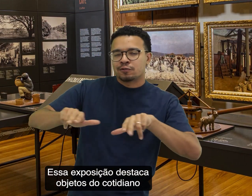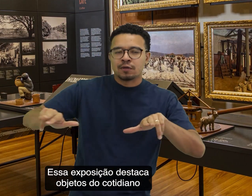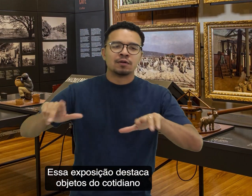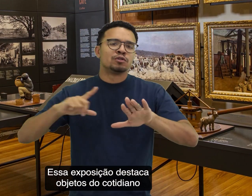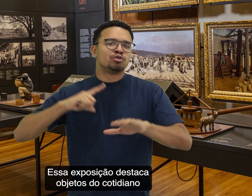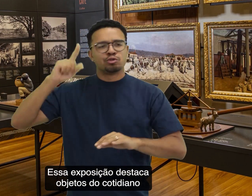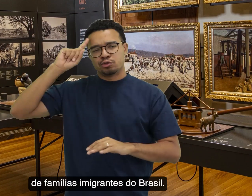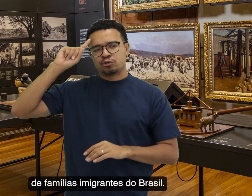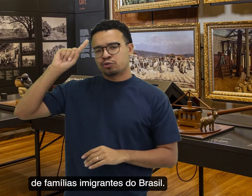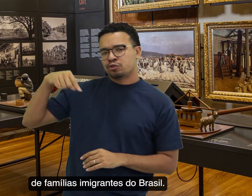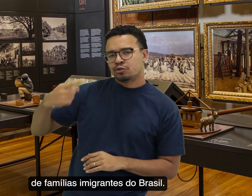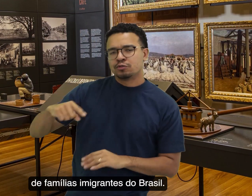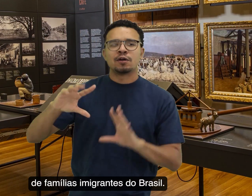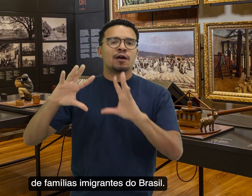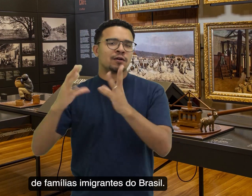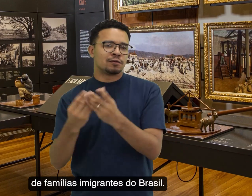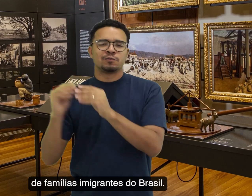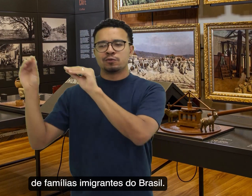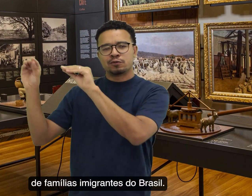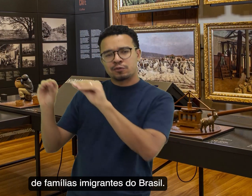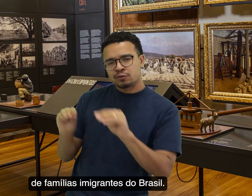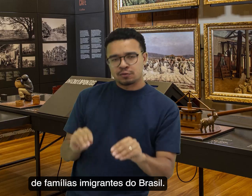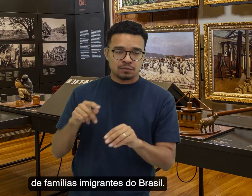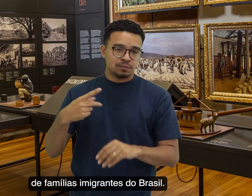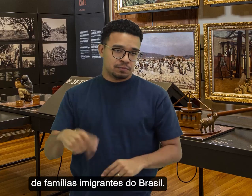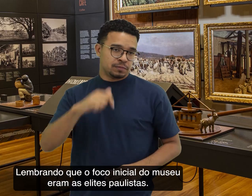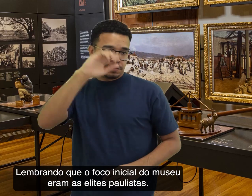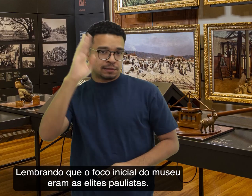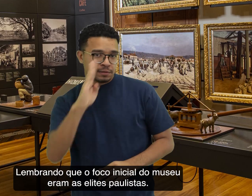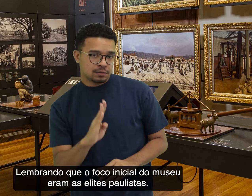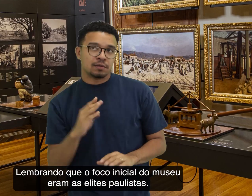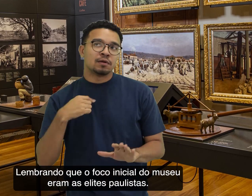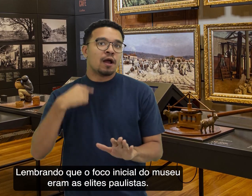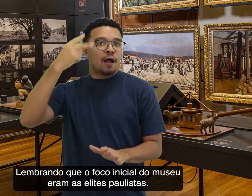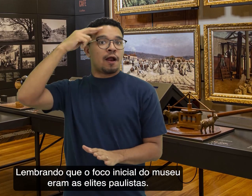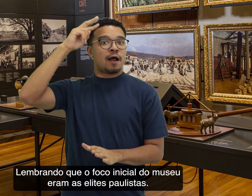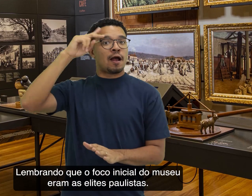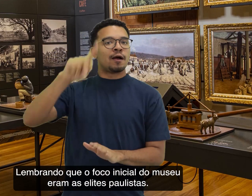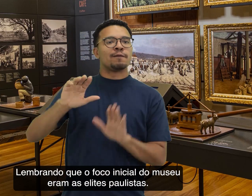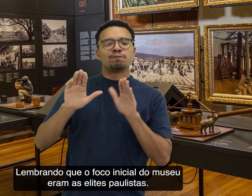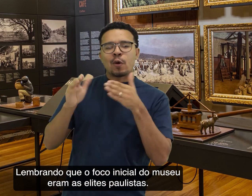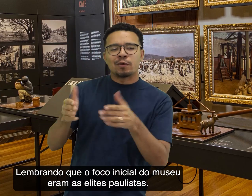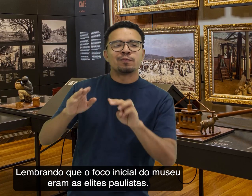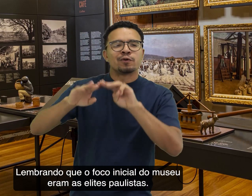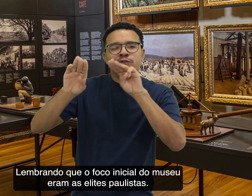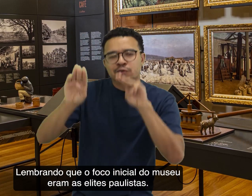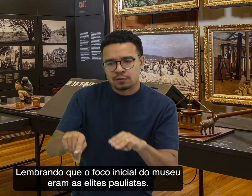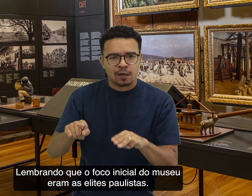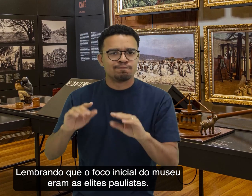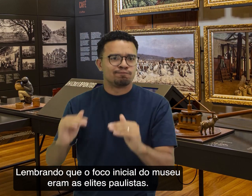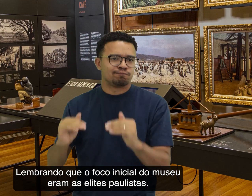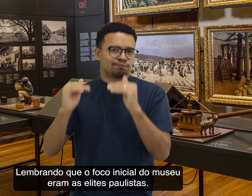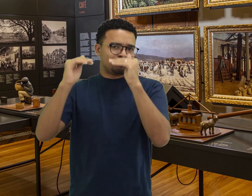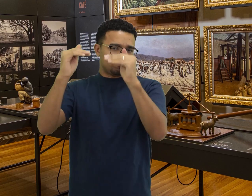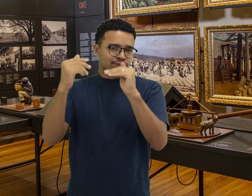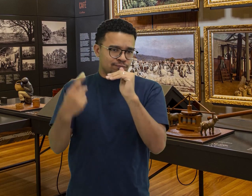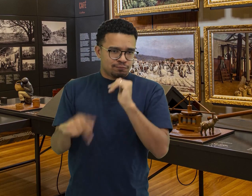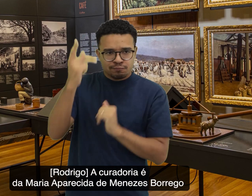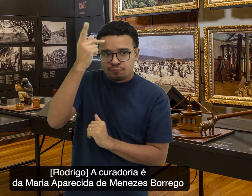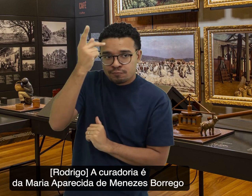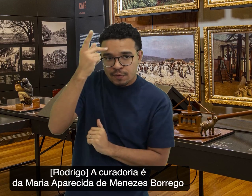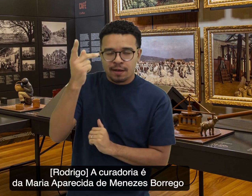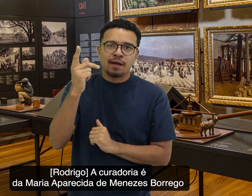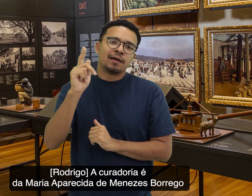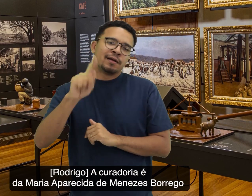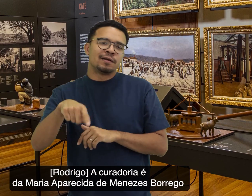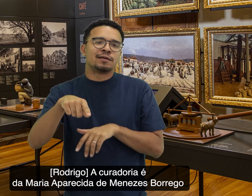destaca objetos do cotidiano de famílias imigrantes do Brasil. Lembrando que o foco inicial do museu eram as elites